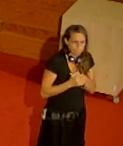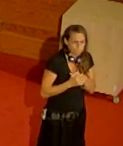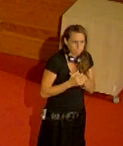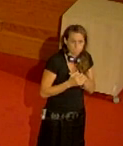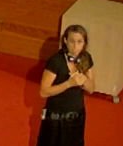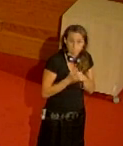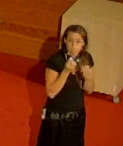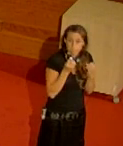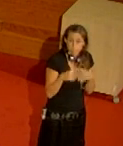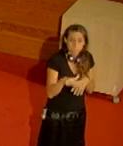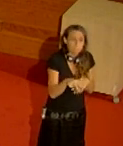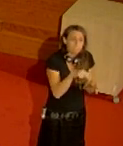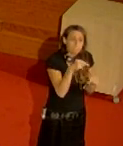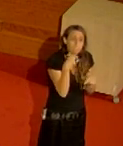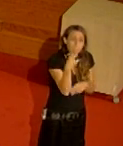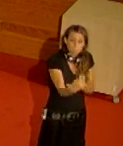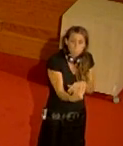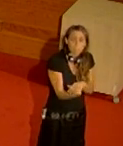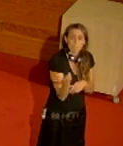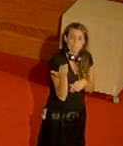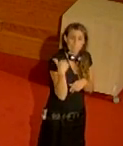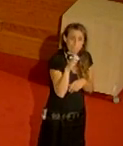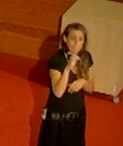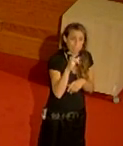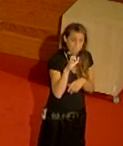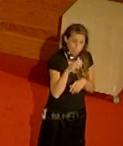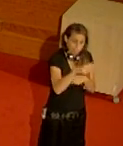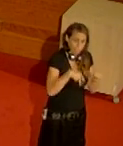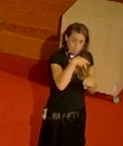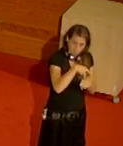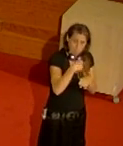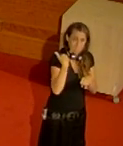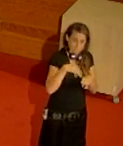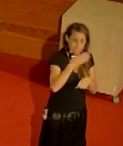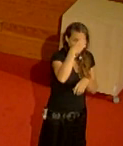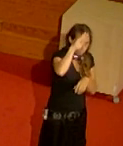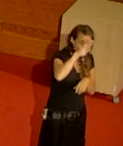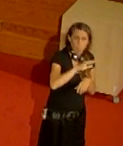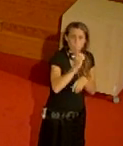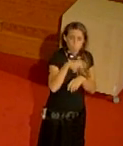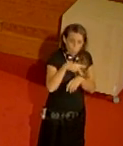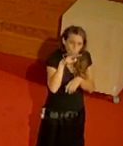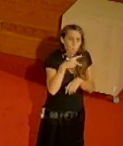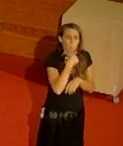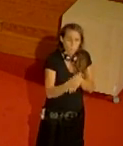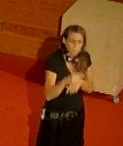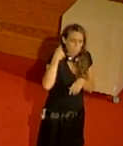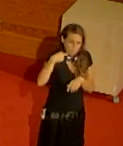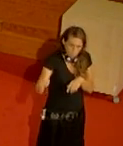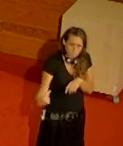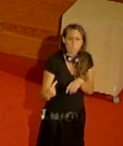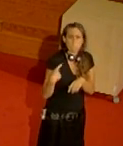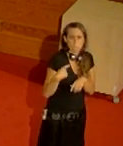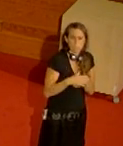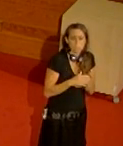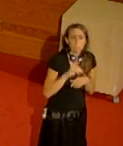Bueno ahora anteriormente ha sido corresponsal de la agencia Efe en Filipinas Cuba y la ONU en Ginebra y Londres también fue enviada